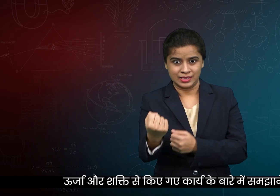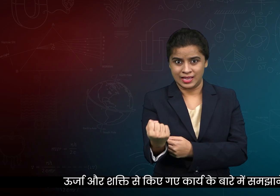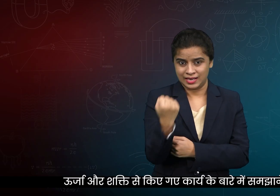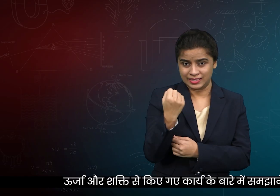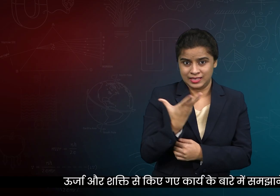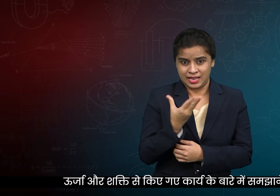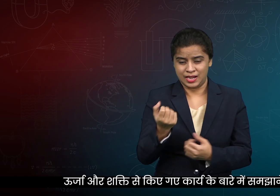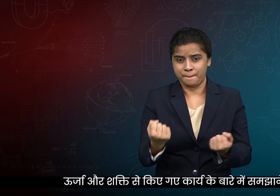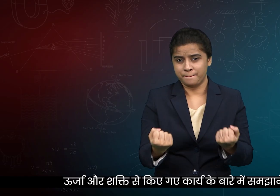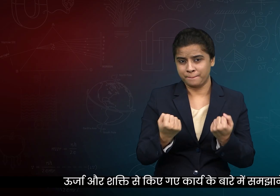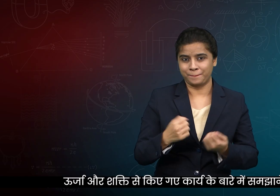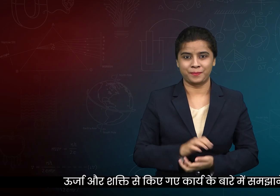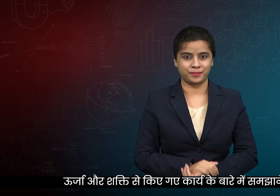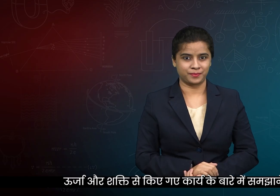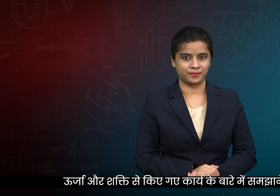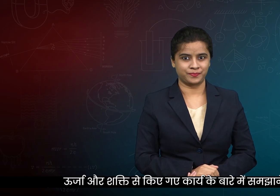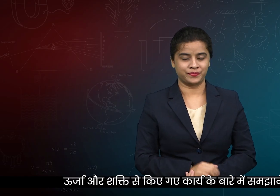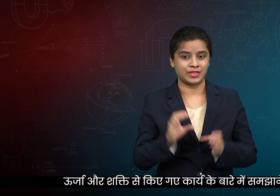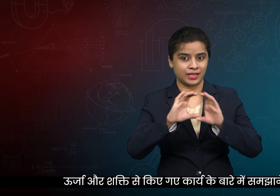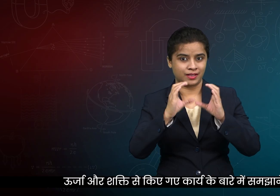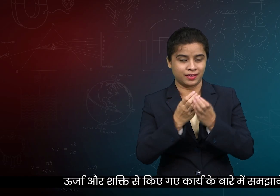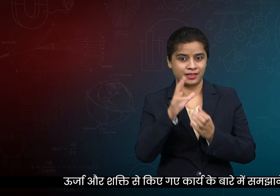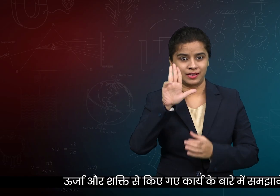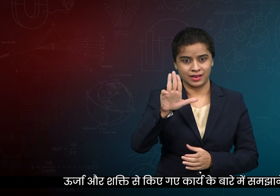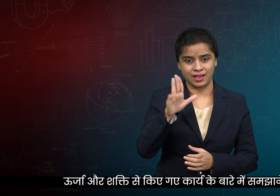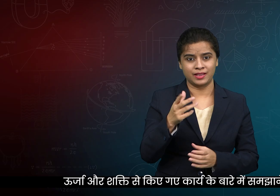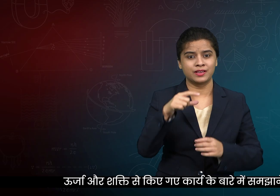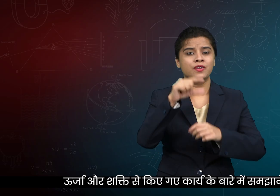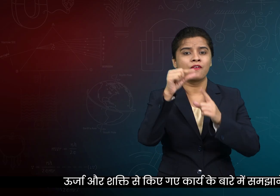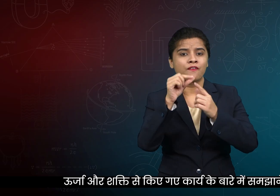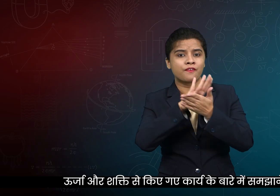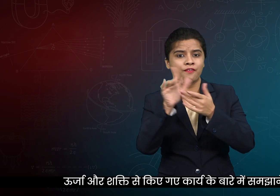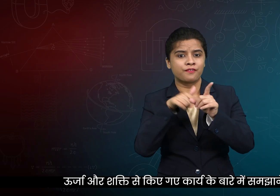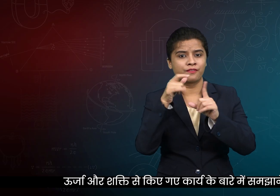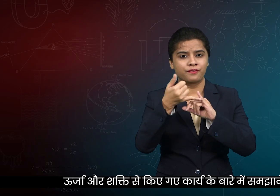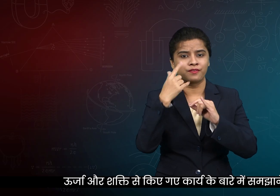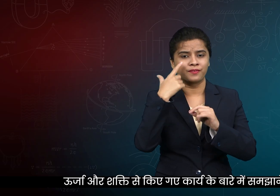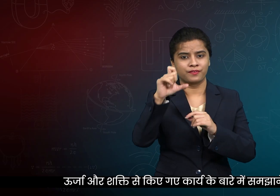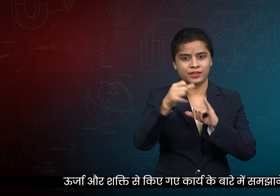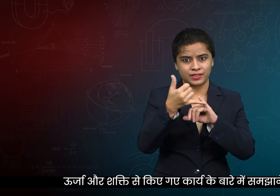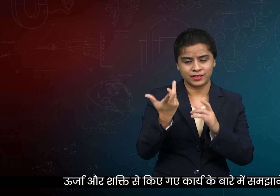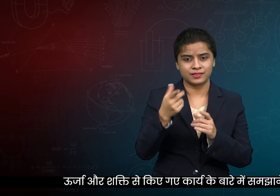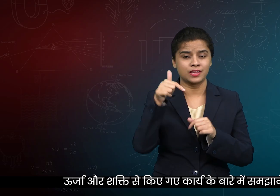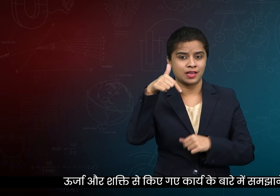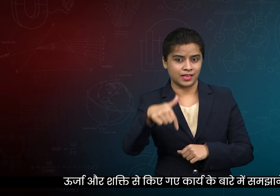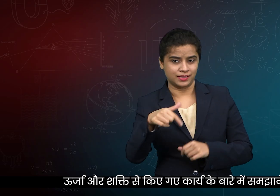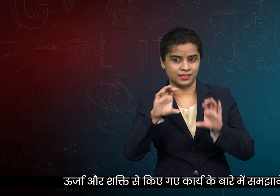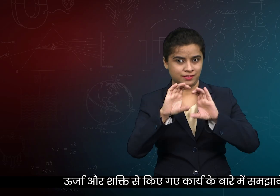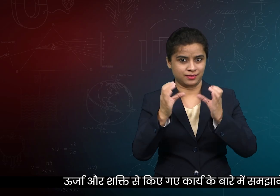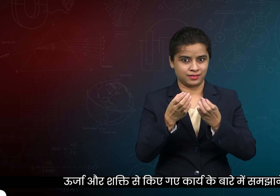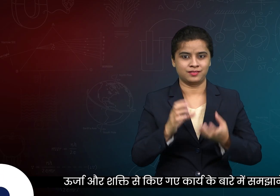ऊर्जा और शक्ति से किए गए कार्य के बारे में समझाने के लिए यहाँ हूँ।